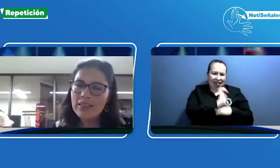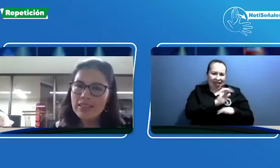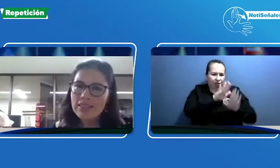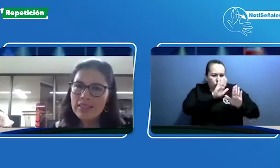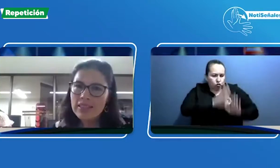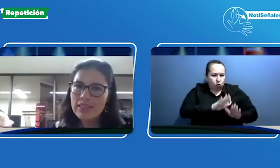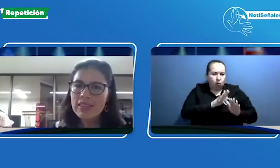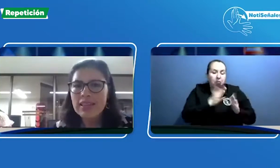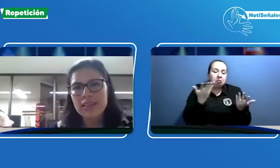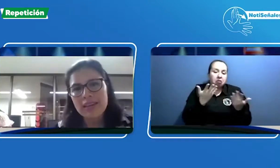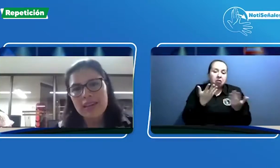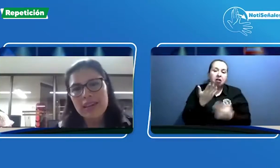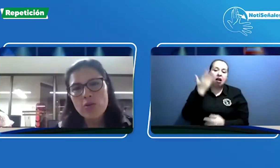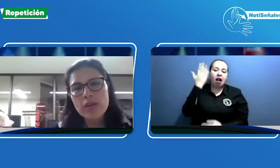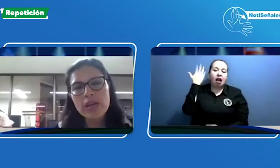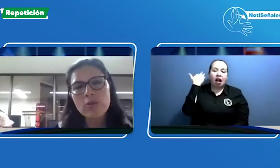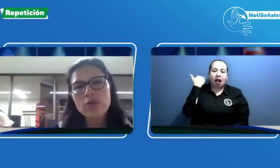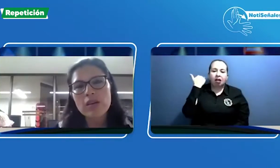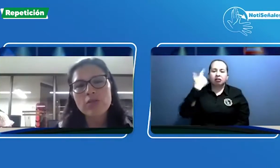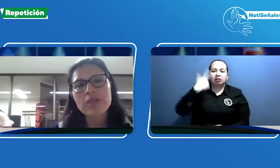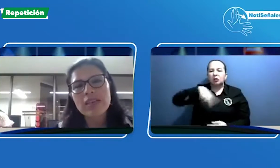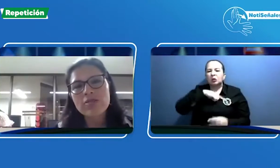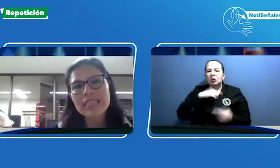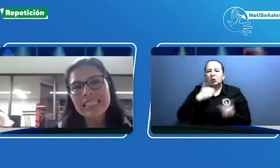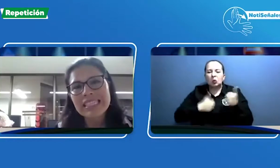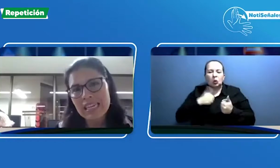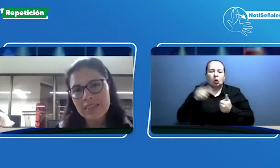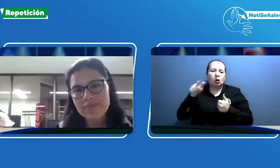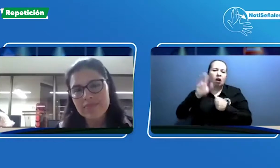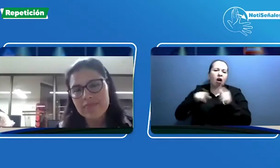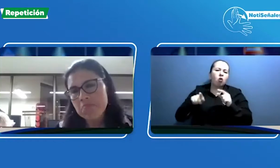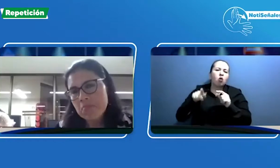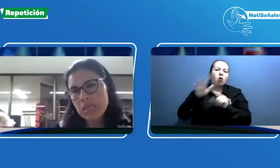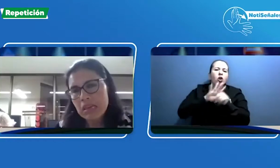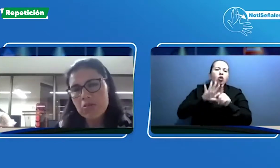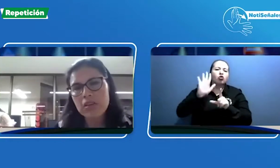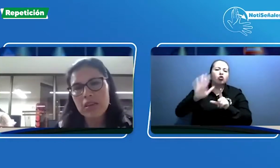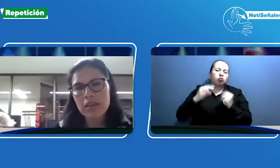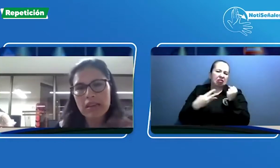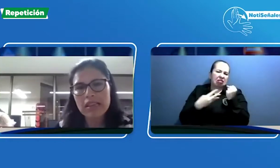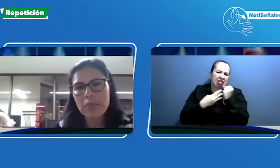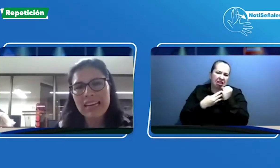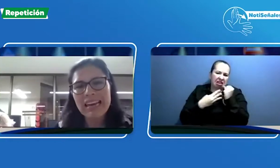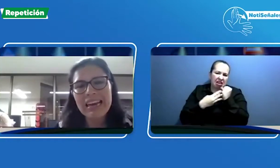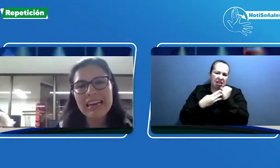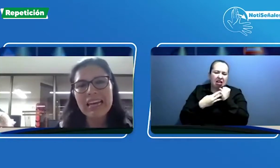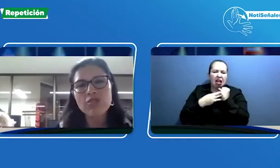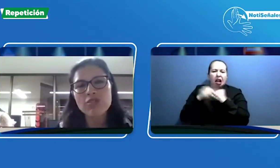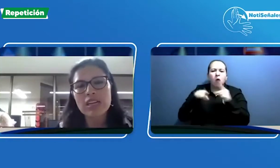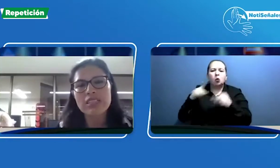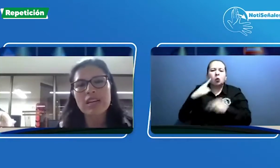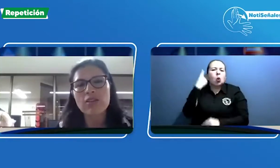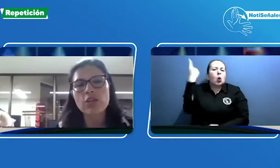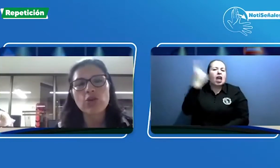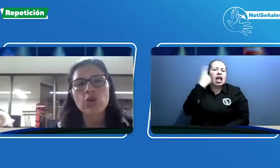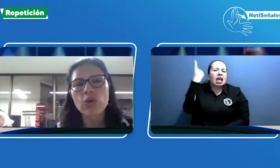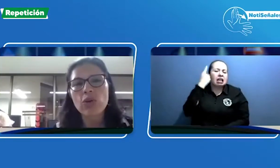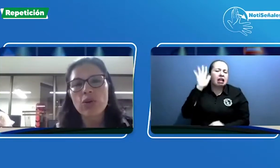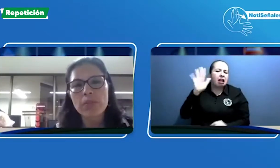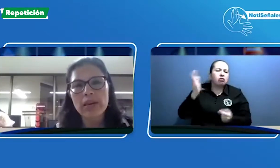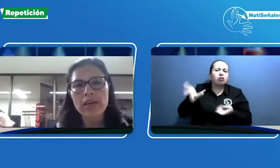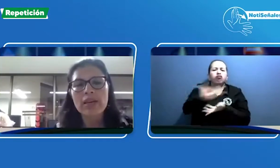antes recurríamos a los videos del SENA, videos que eran de manera general socializados